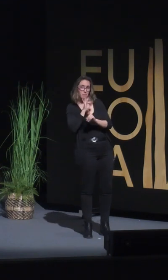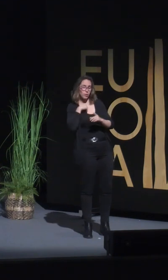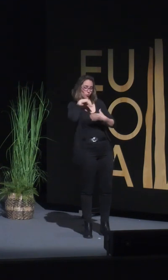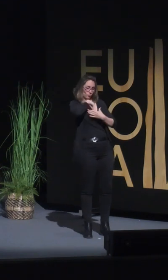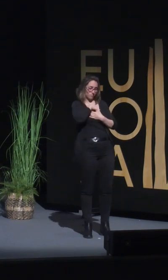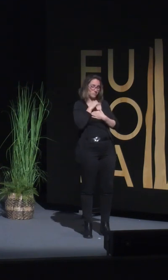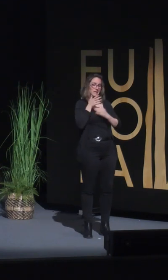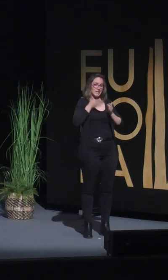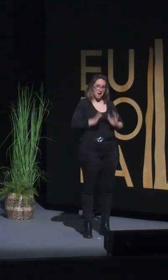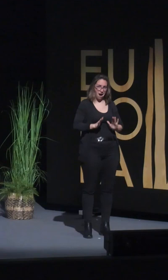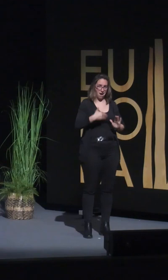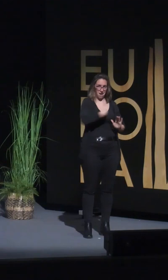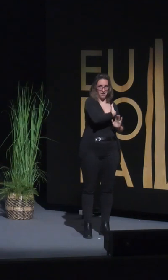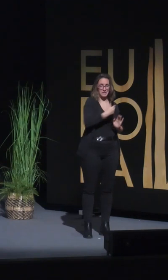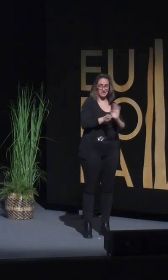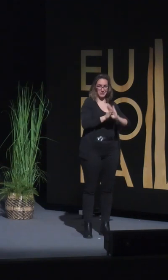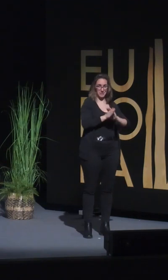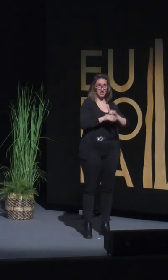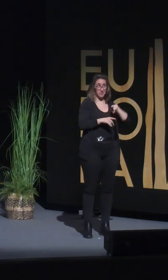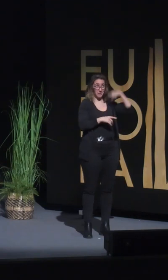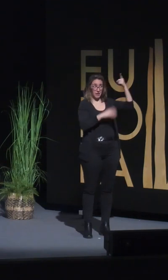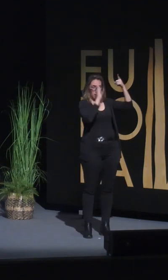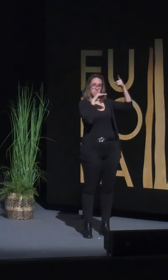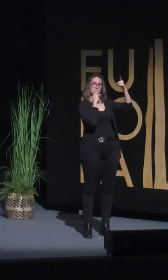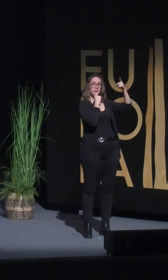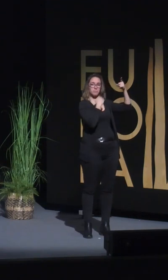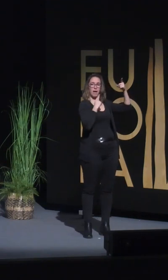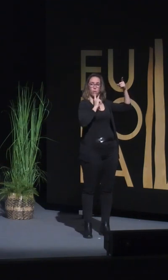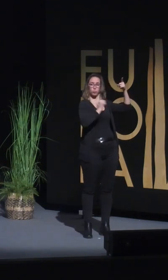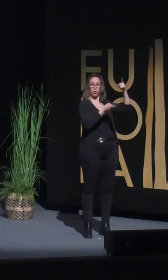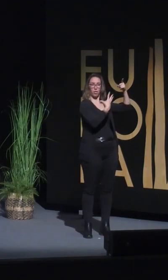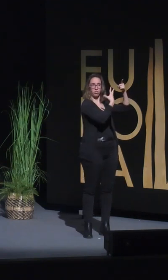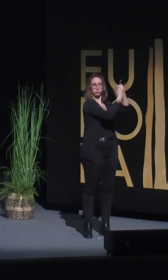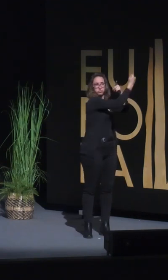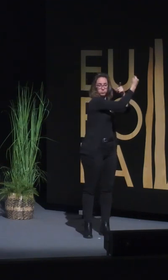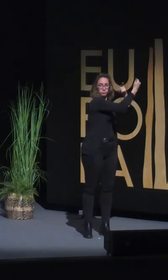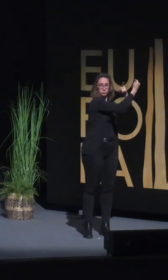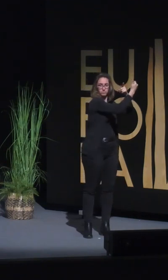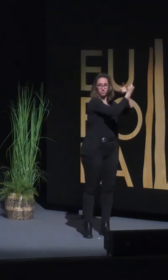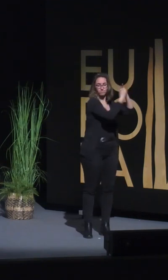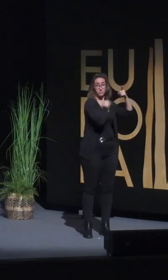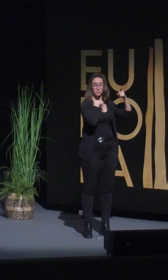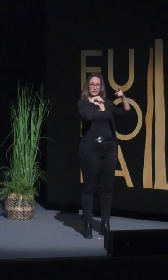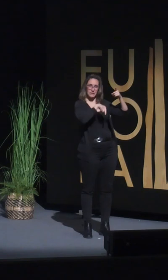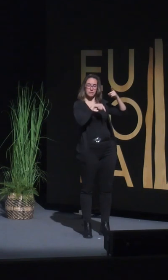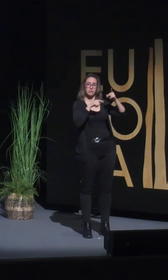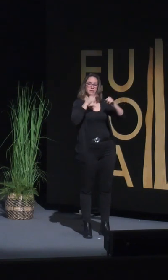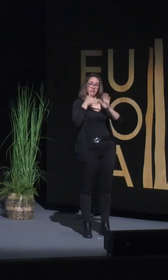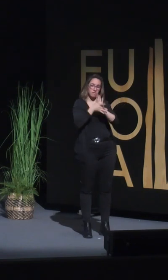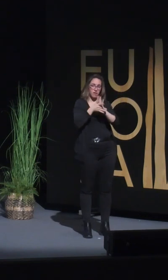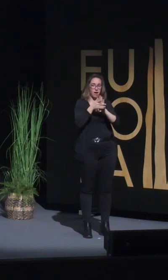como hija a unos padres que le han quitado la autoridad paterna para no ser abuelos y ser padres. Y eso es terapia familiar.